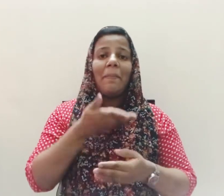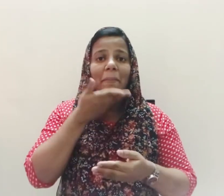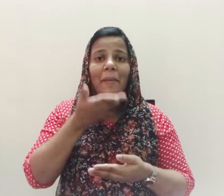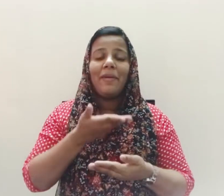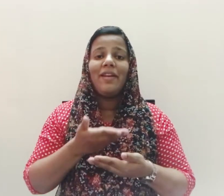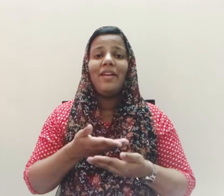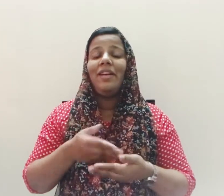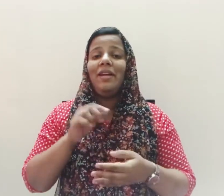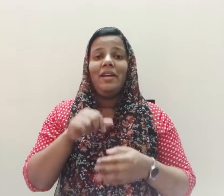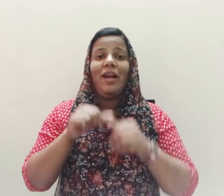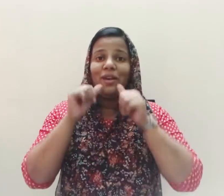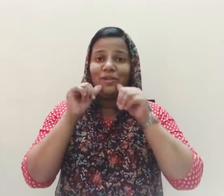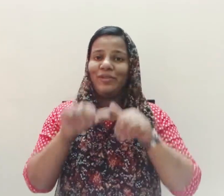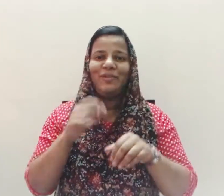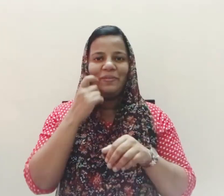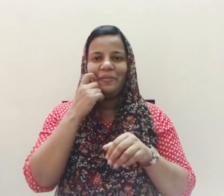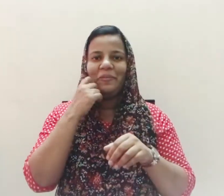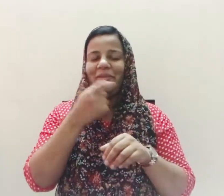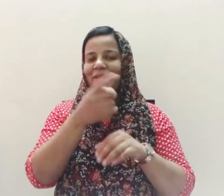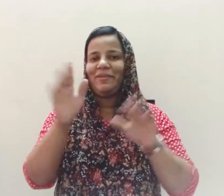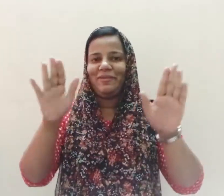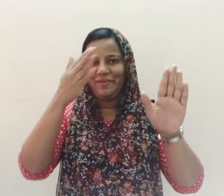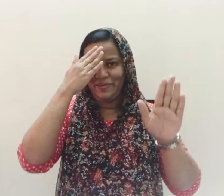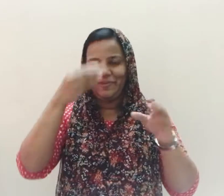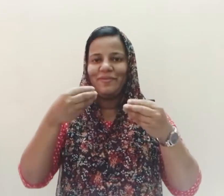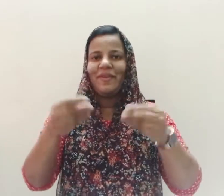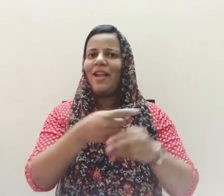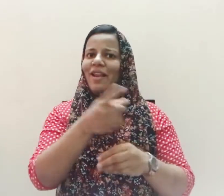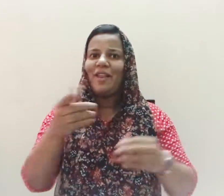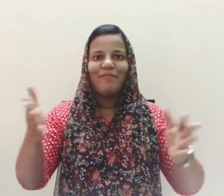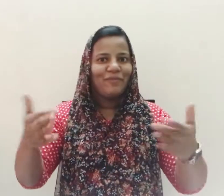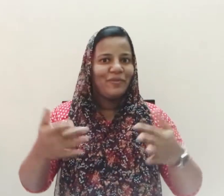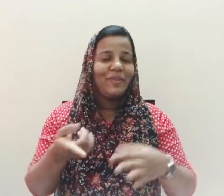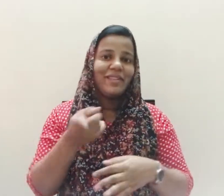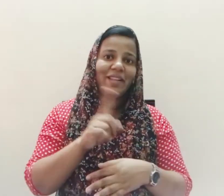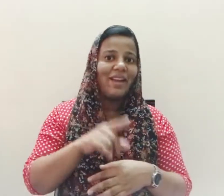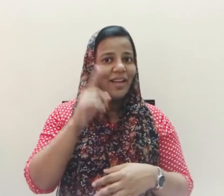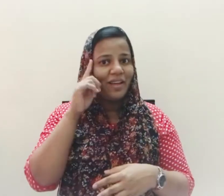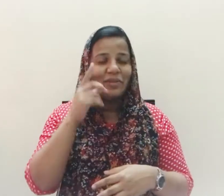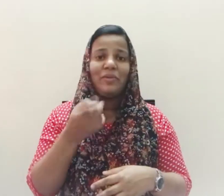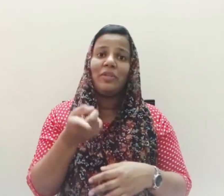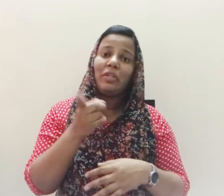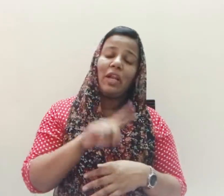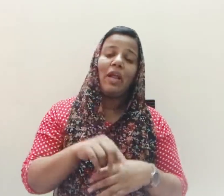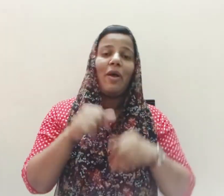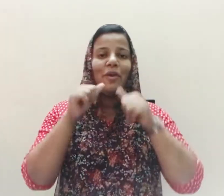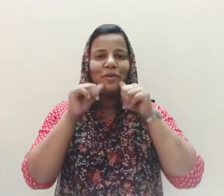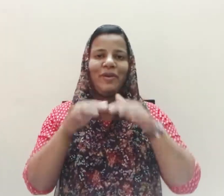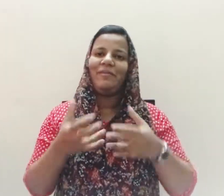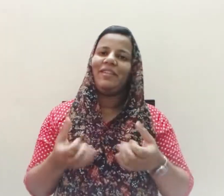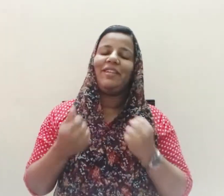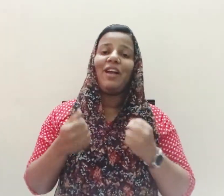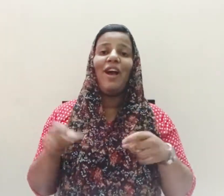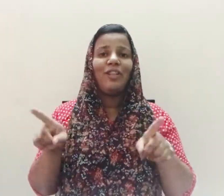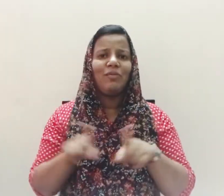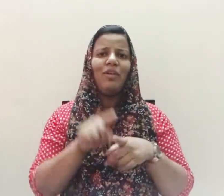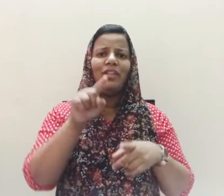കർത്താവ് അനുഗ്രഹിച്ച ആൾക്കാരെ ഉയർത്തി ഒന്ന് സ്തോത്രം പറഞ്ഞ് അമേൻ. പങ്കെടുത്തവർക്ക് എല്ലാവർക്കും അറിയാം നമുക്ക് എൻ്റെ ജീവിതത്തിൽ വളരെ അനുഗ്രഹമായിരുന്നു, അതുപോലെ നിങ്ങളുടെയൊക്കെ